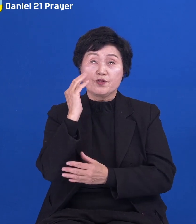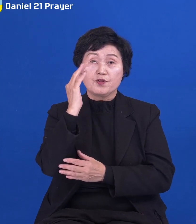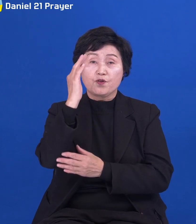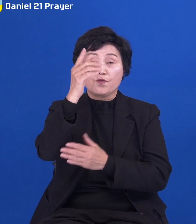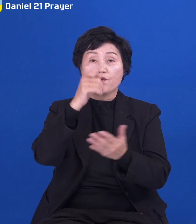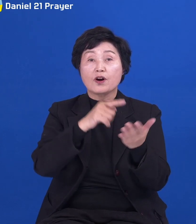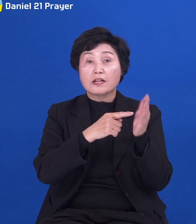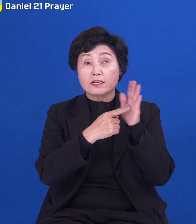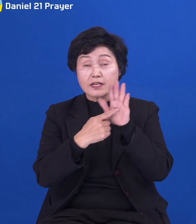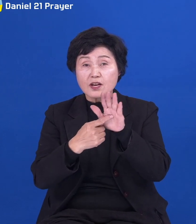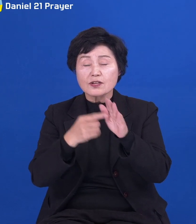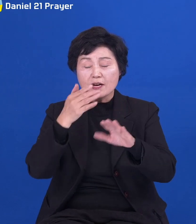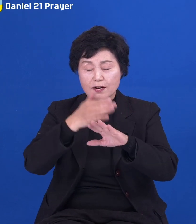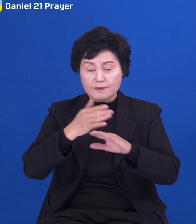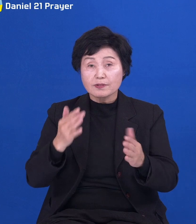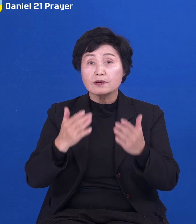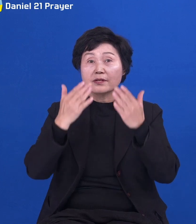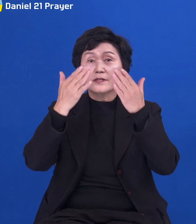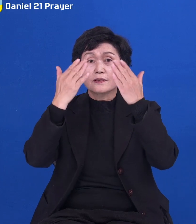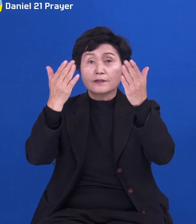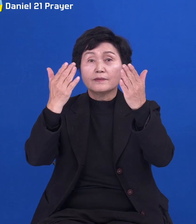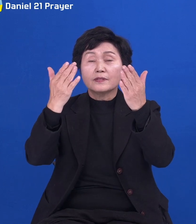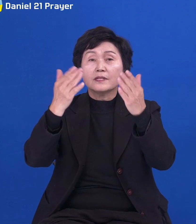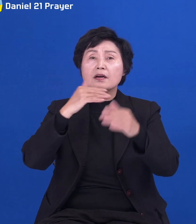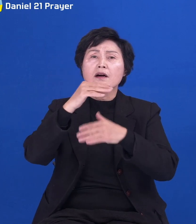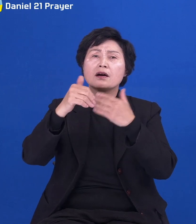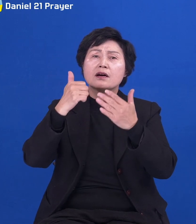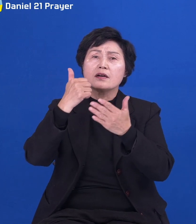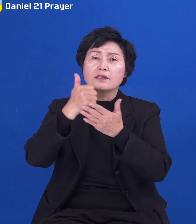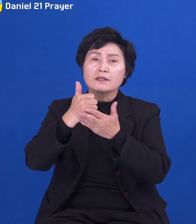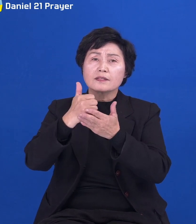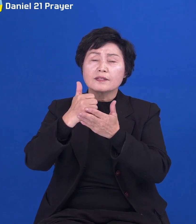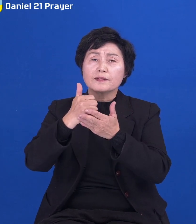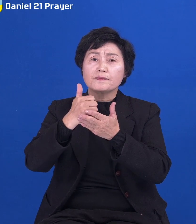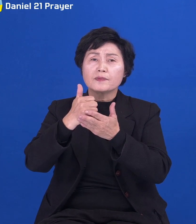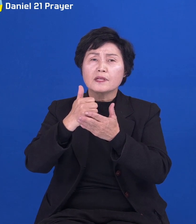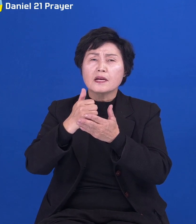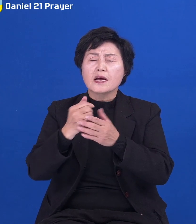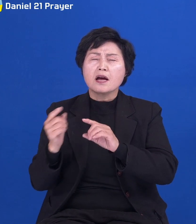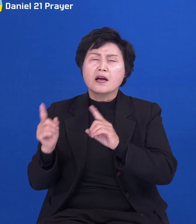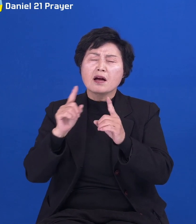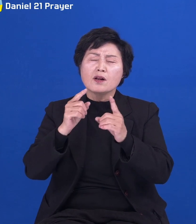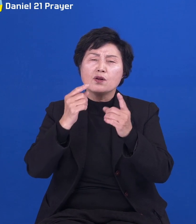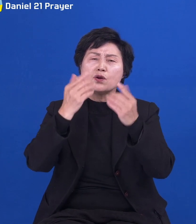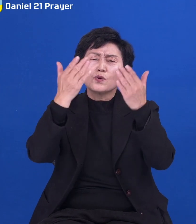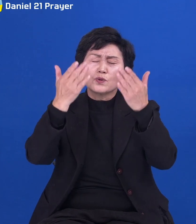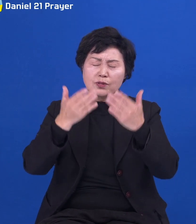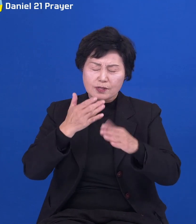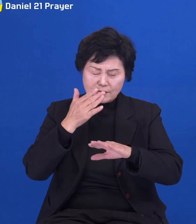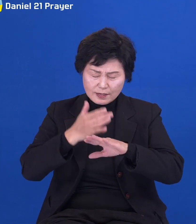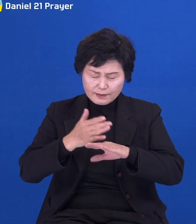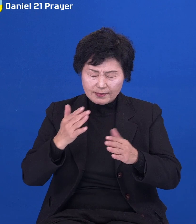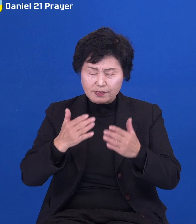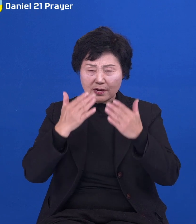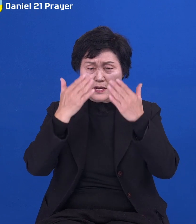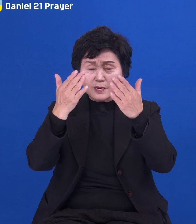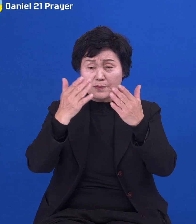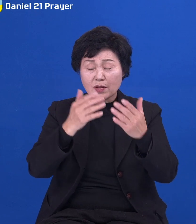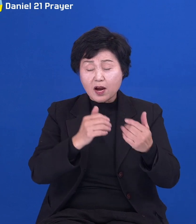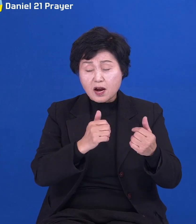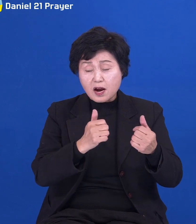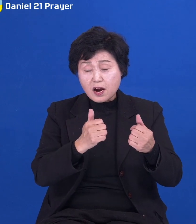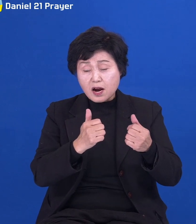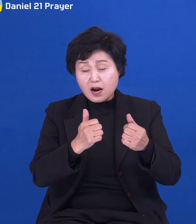진심으로 감사합니다. 하나님, 그리고 살려주셔서 감사합니다. 죽음의 문턱에서